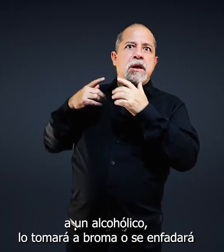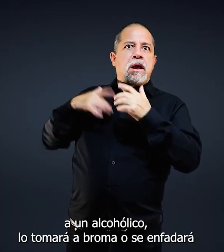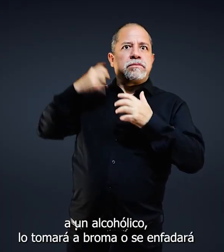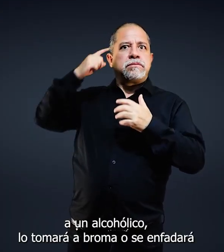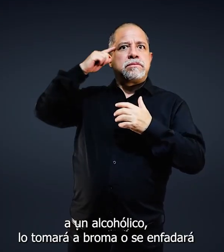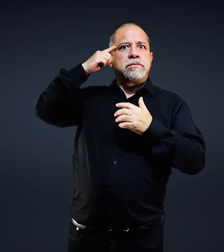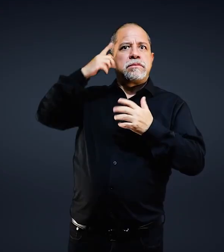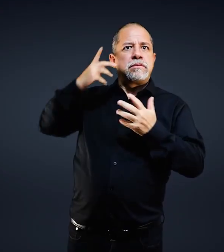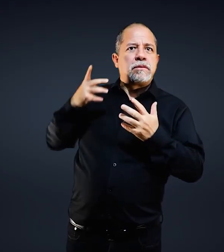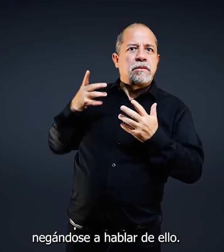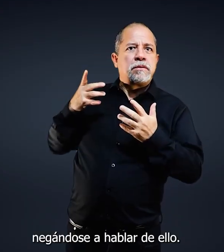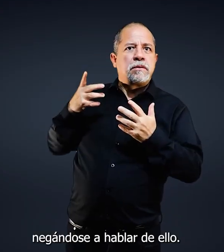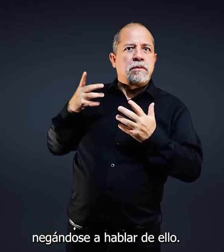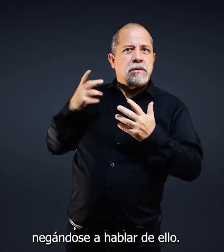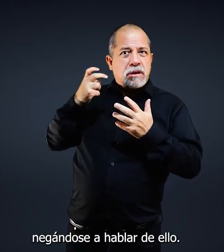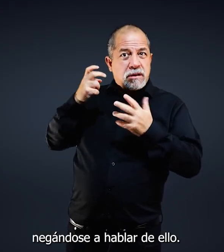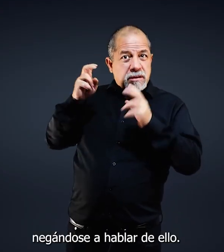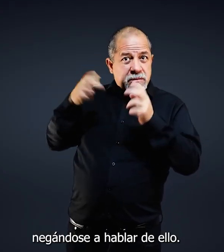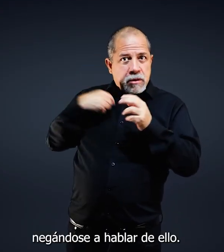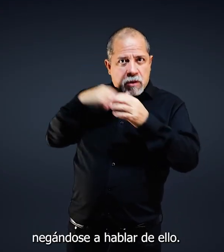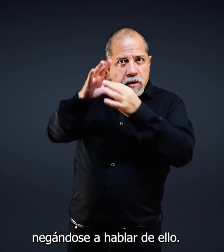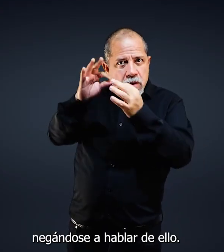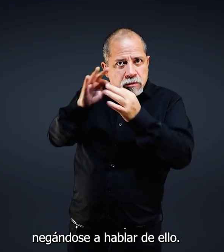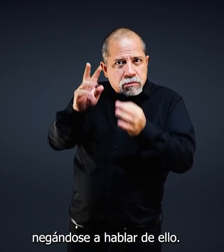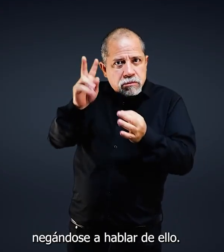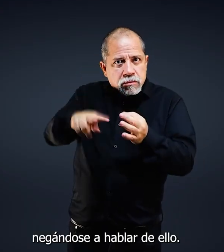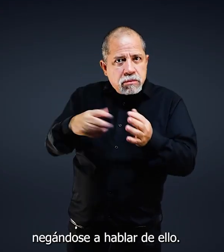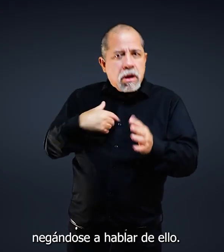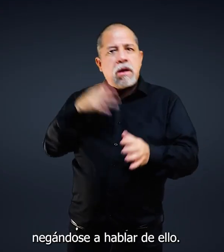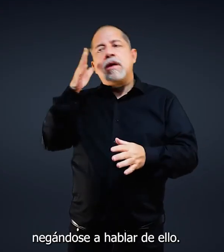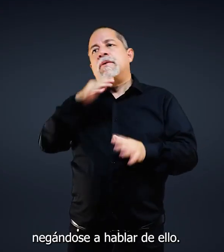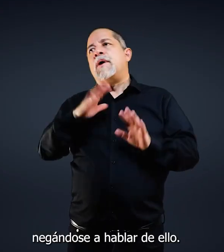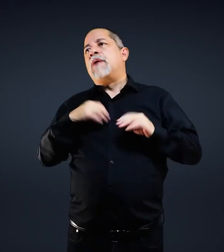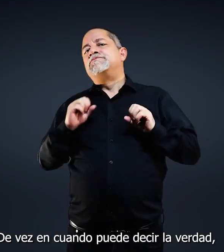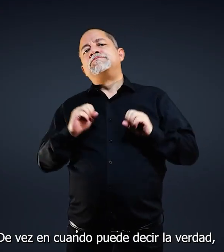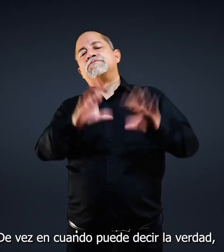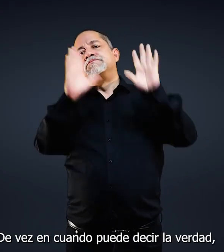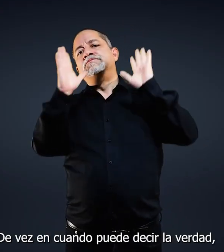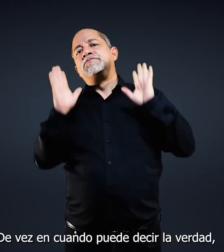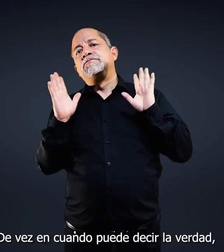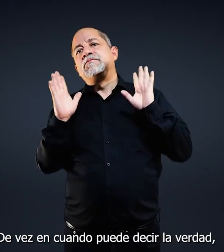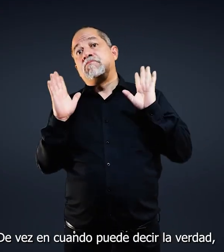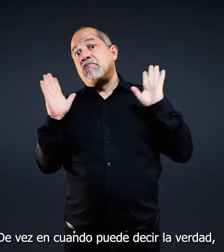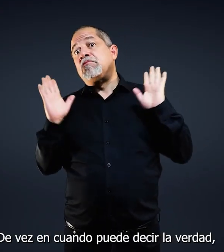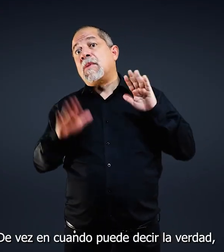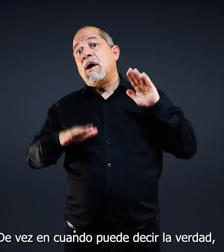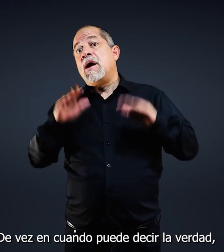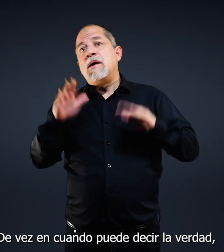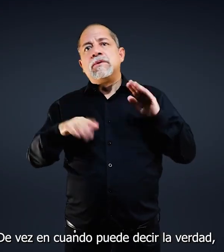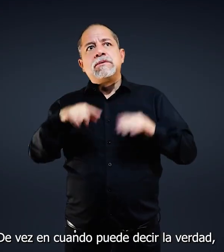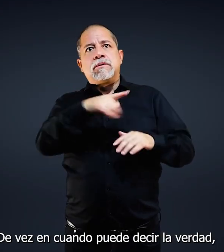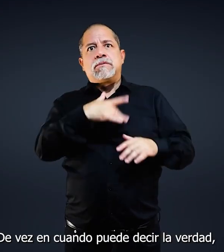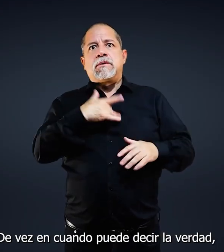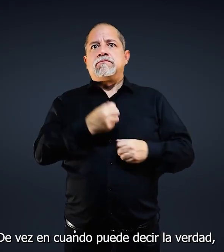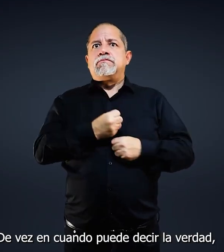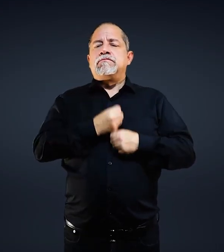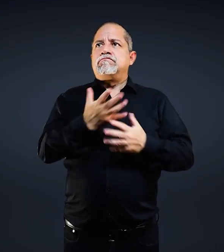enfadará, negándose a hablar de ello. De vez en cuando puede decir la verdad, y la